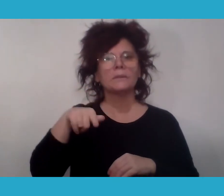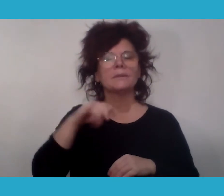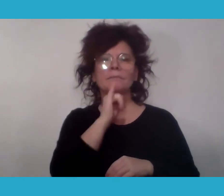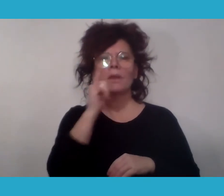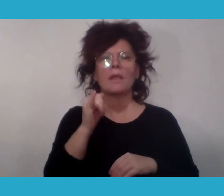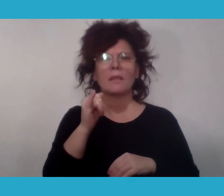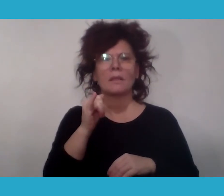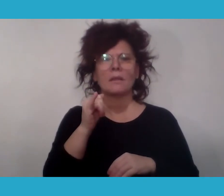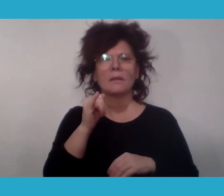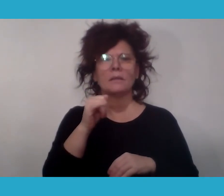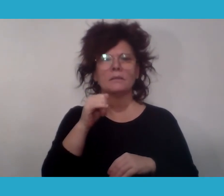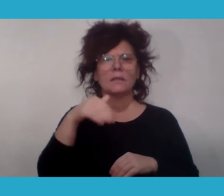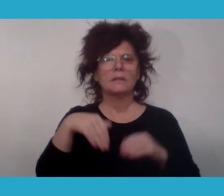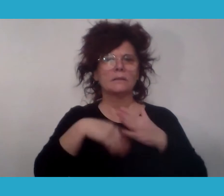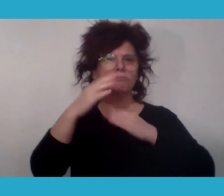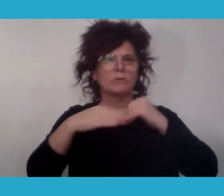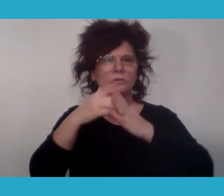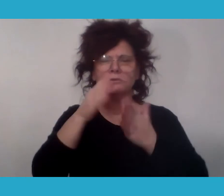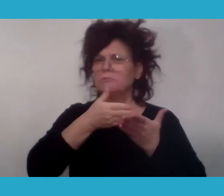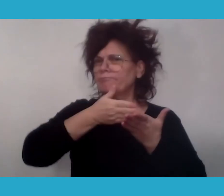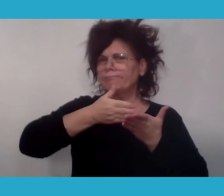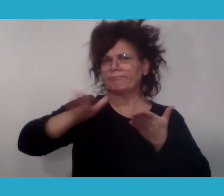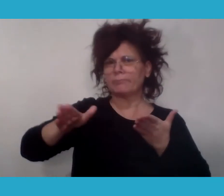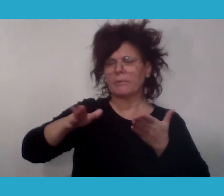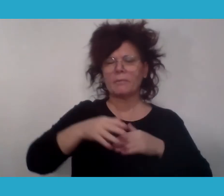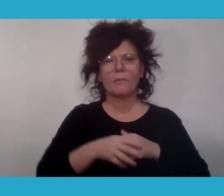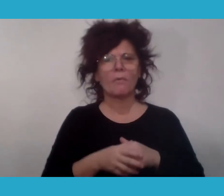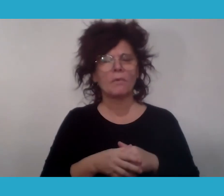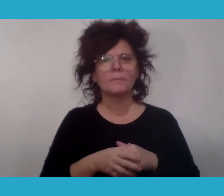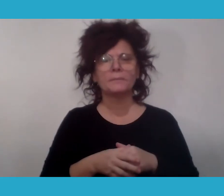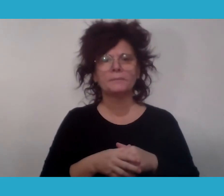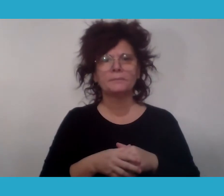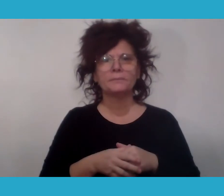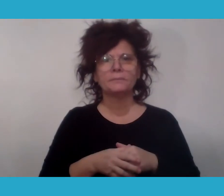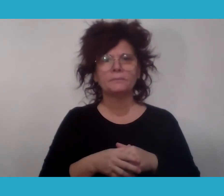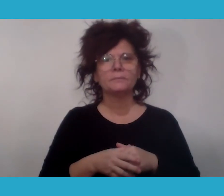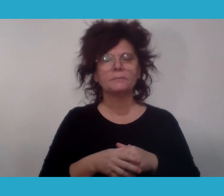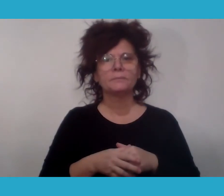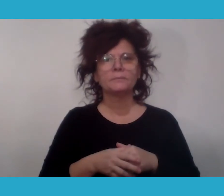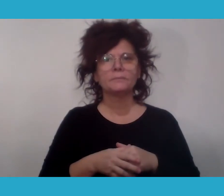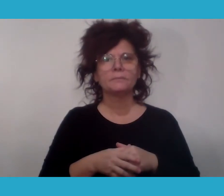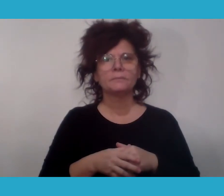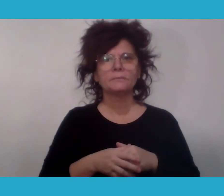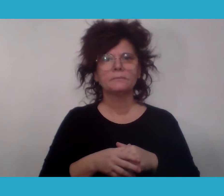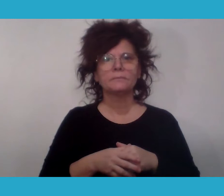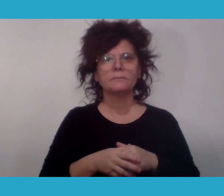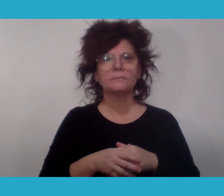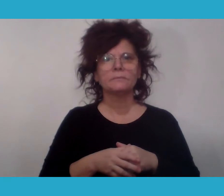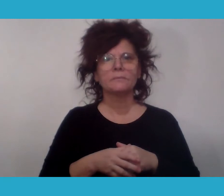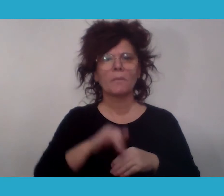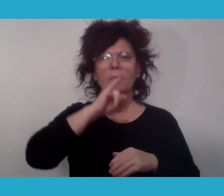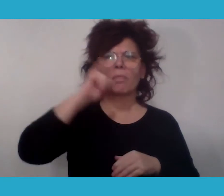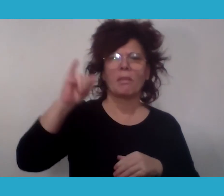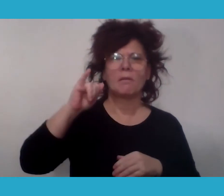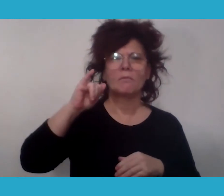resalta su más enérgico repudio a esta obra, rechaza la lógica extractivista que importa. Hace uso del espacio para